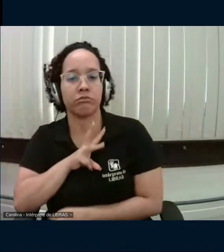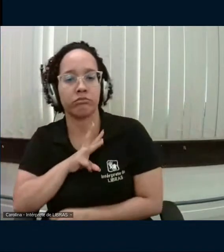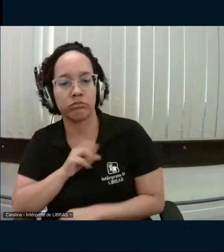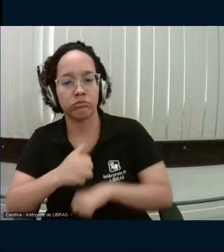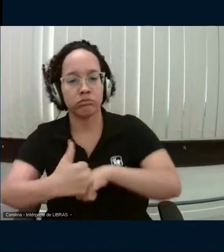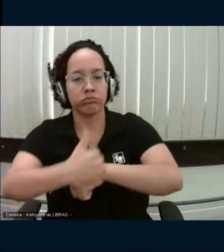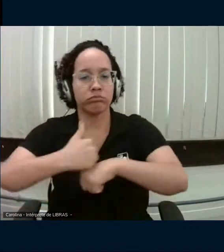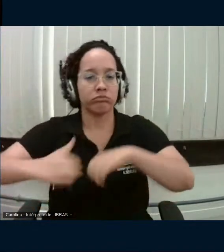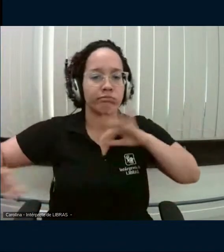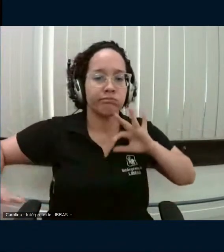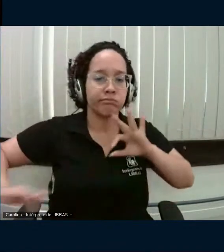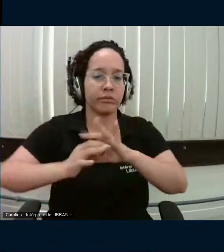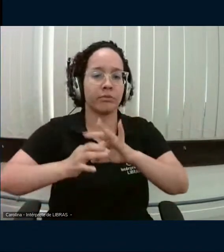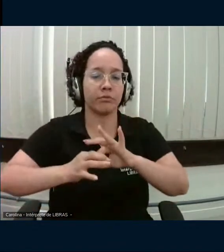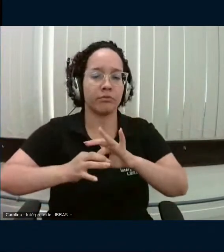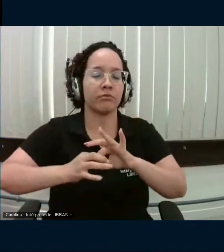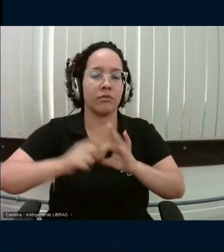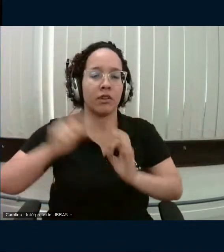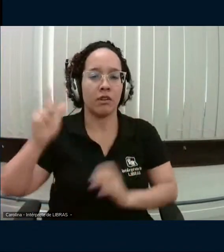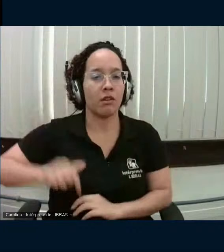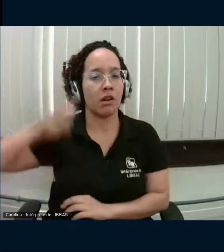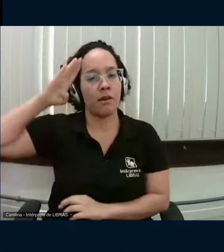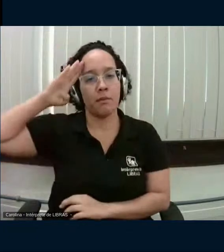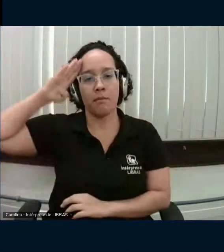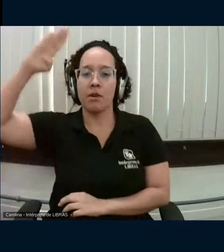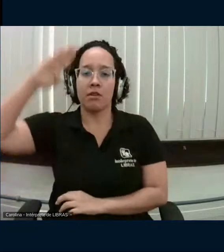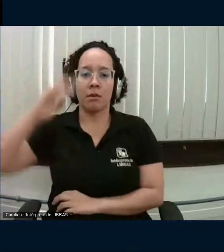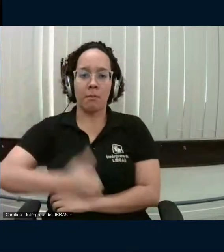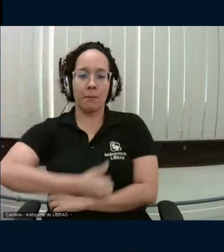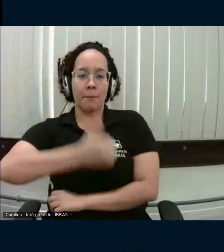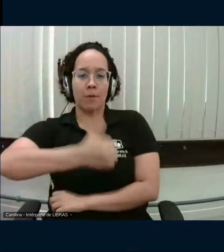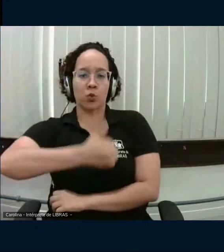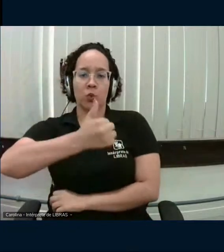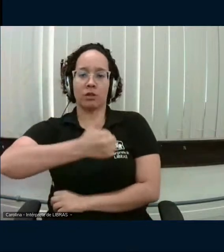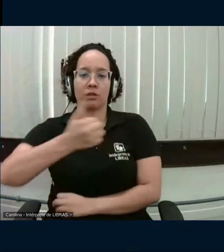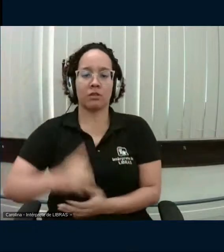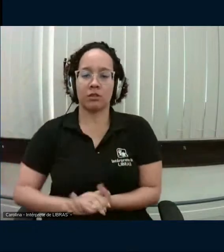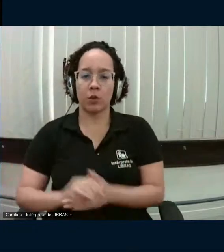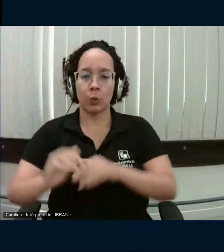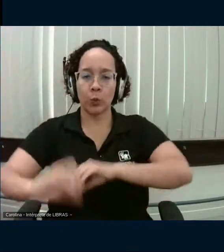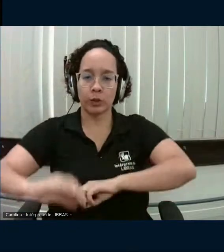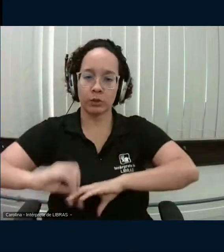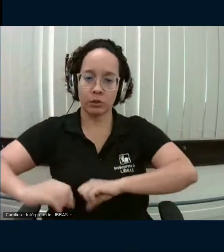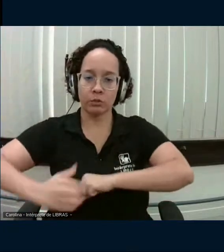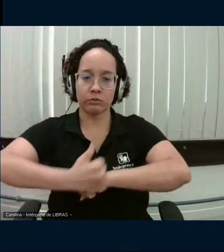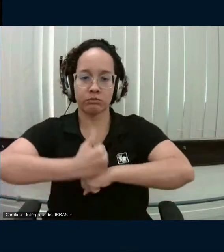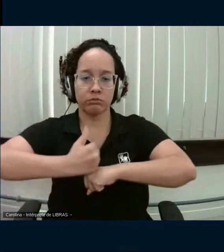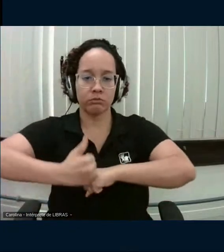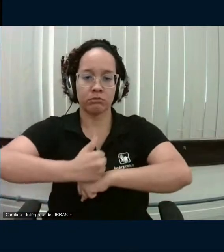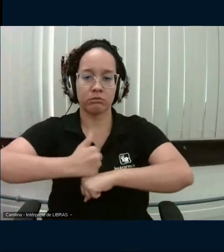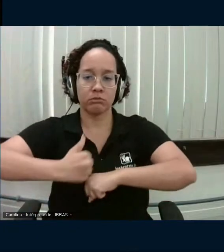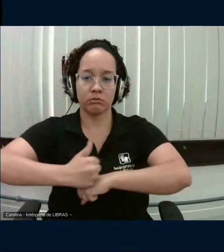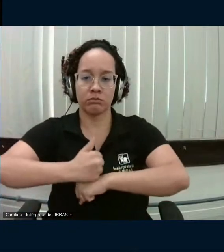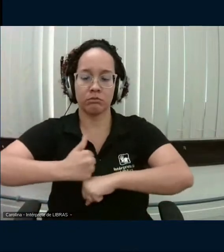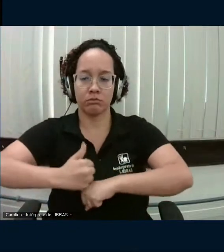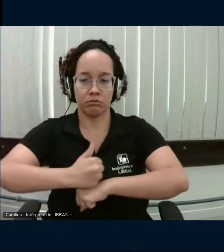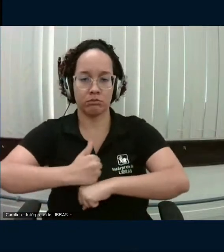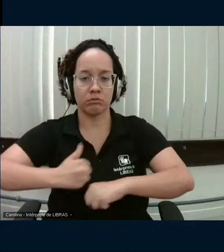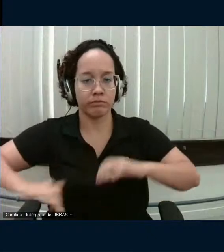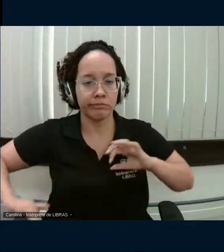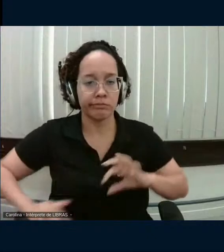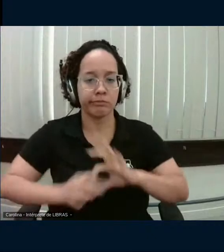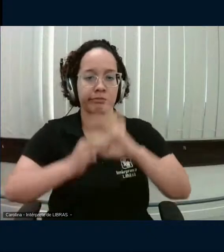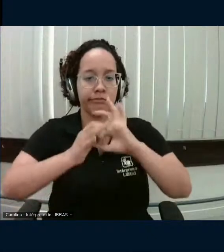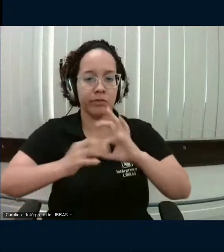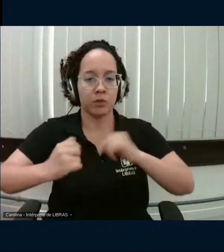uma política prioritária, né, a prioridade da oferta da educação profissional seria a forma integrada, o ensino médio integrado